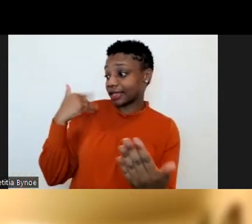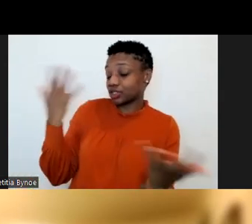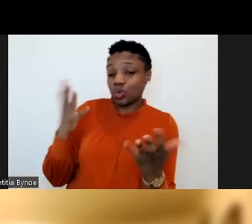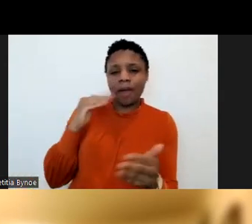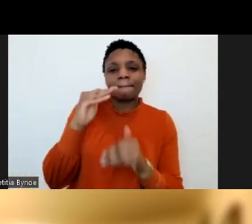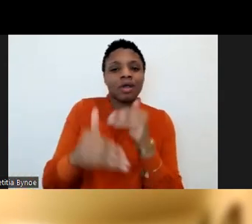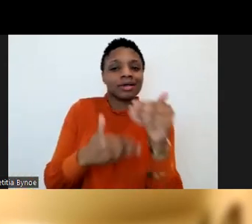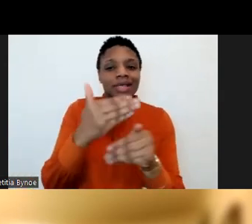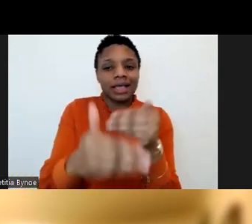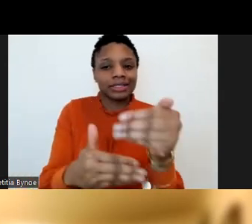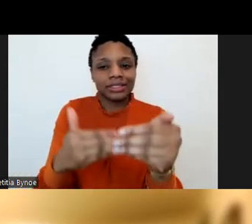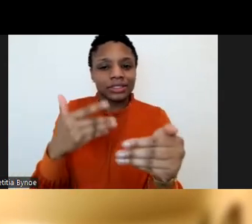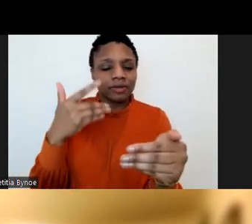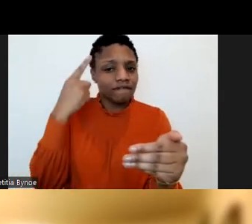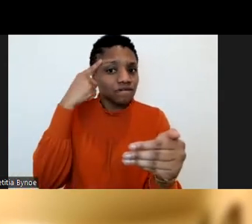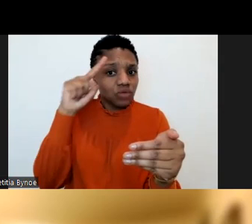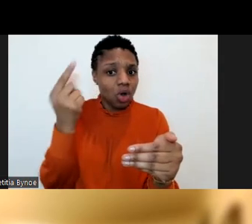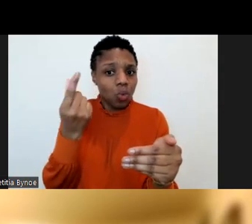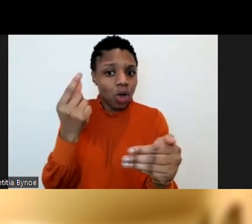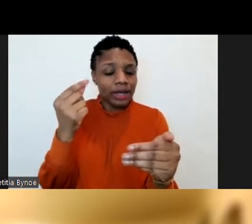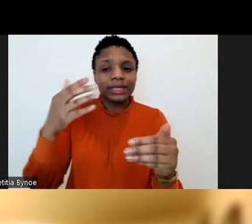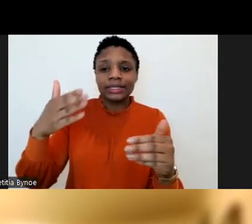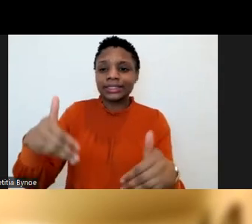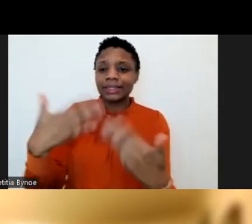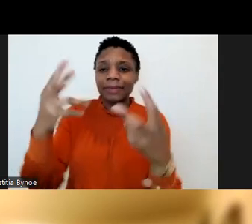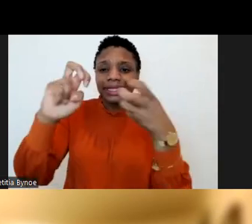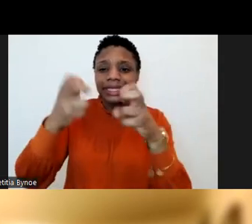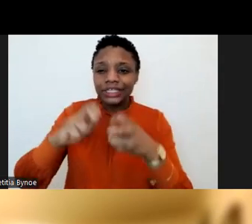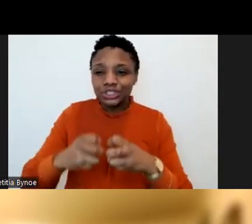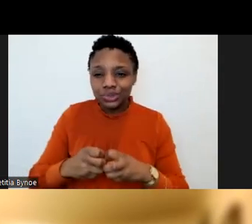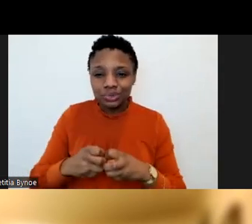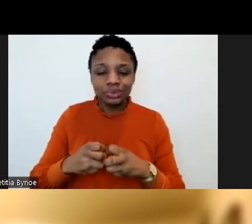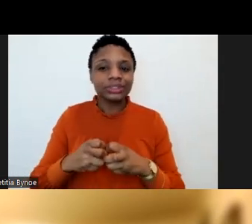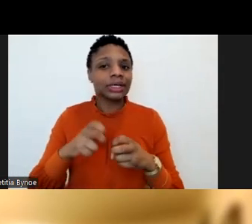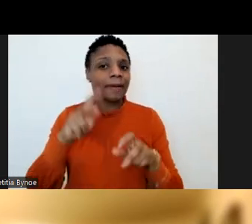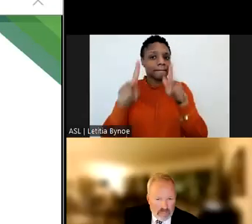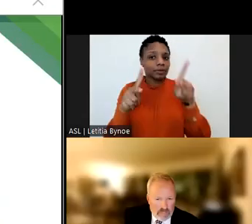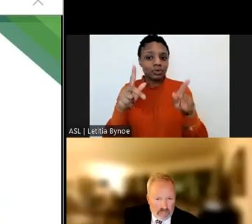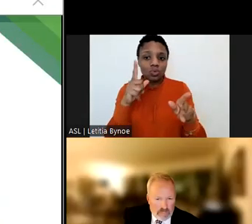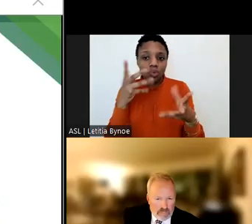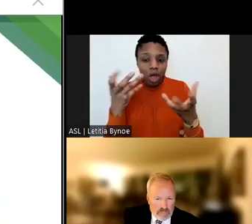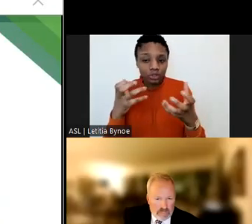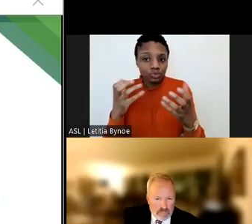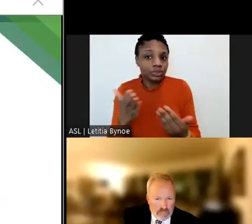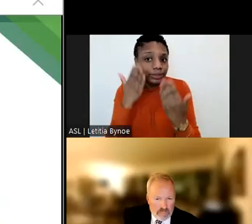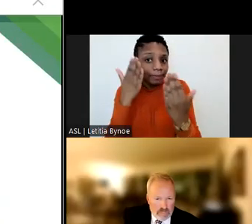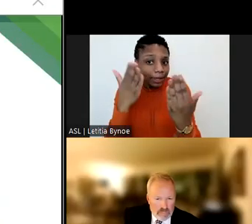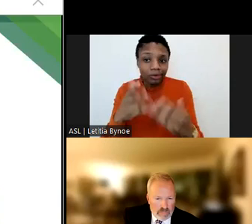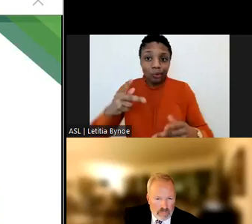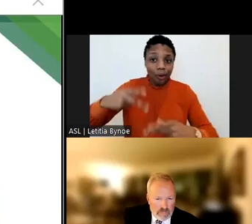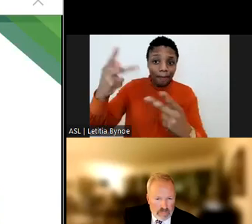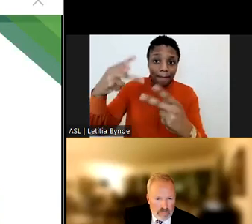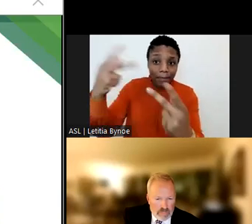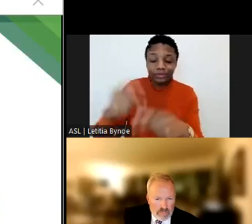y eh virtual ahora si hay asuntos que los miembros del